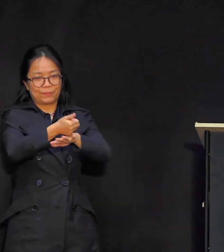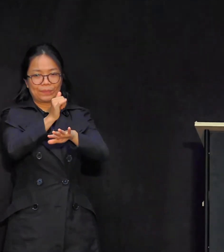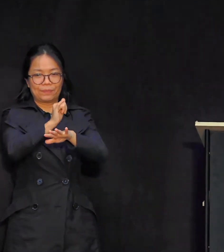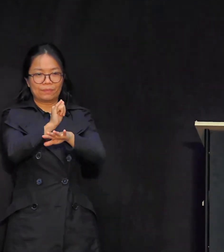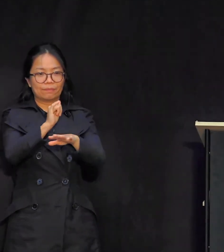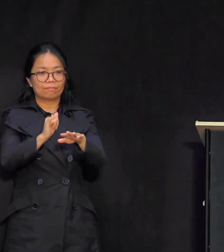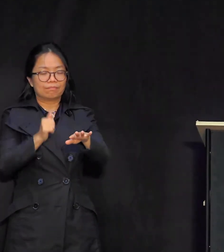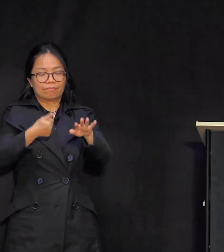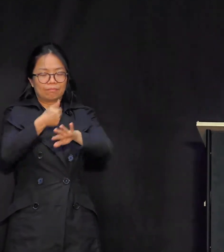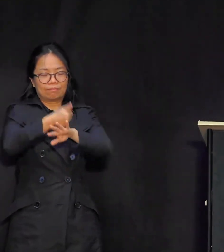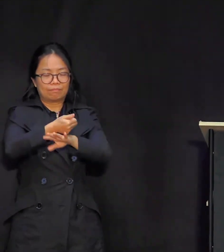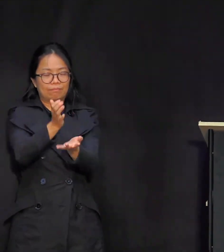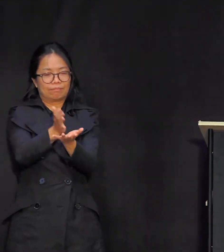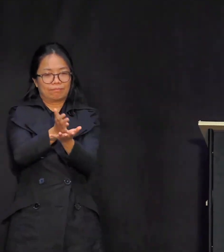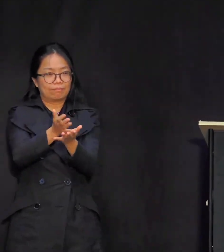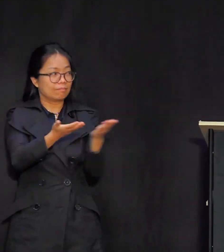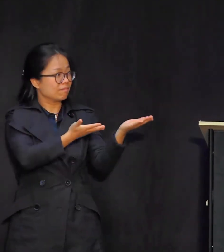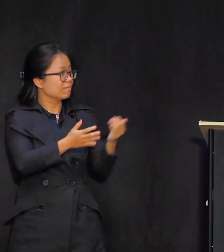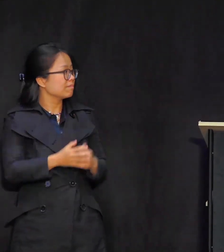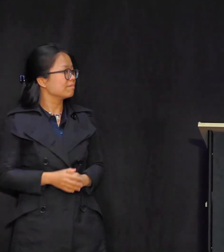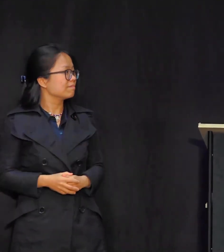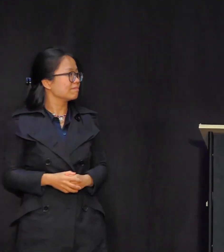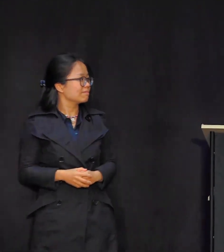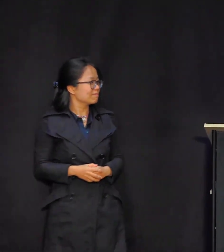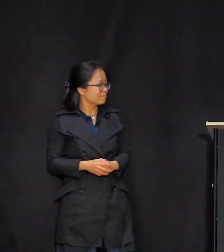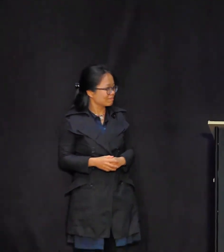老师上台。